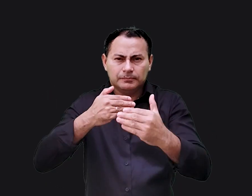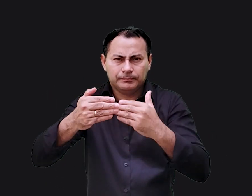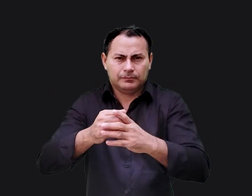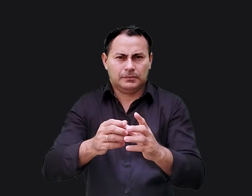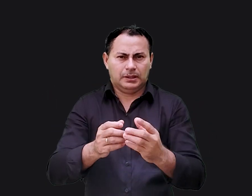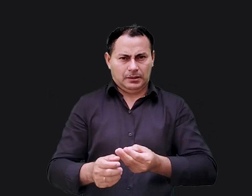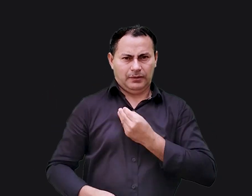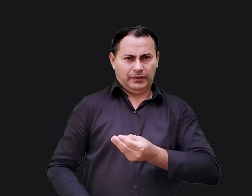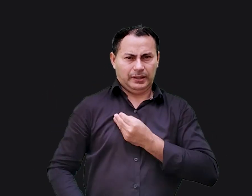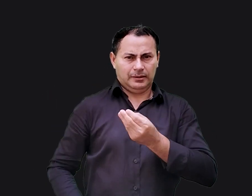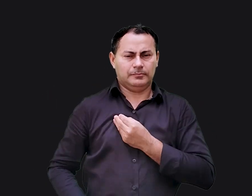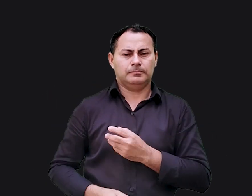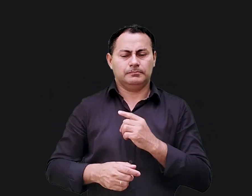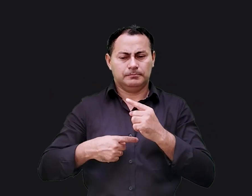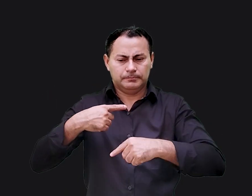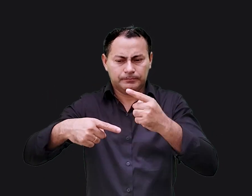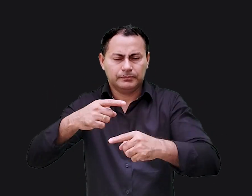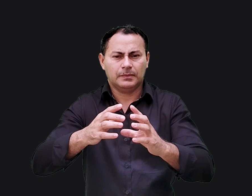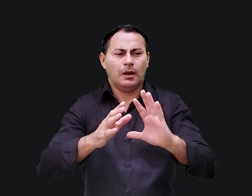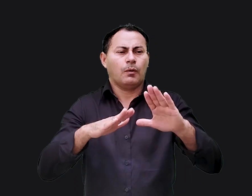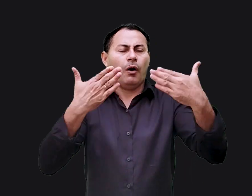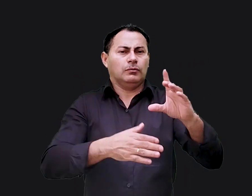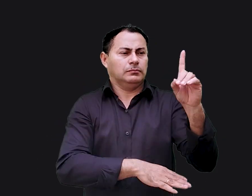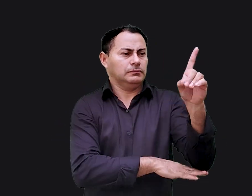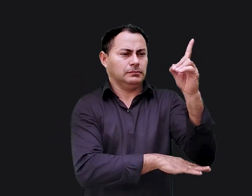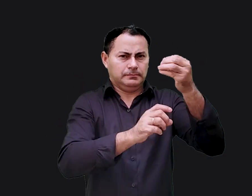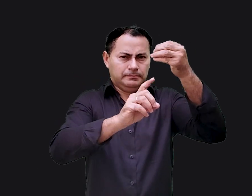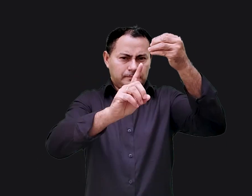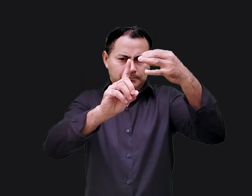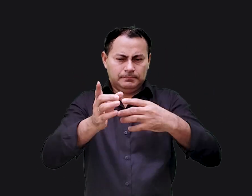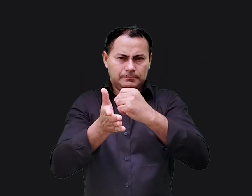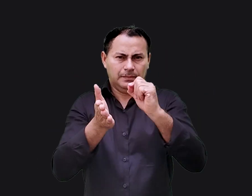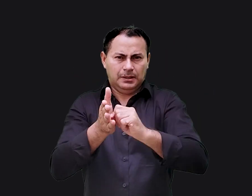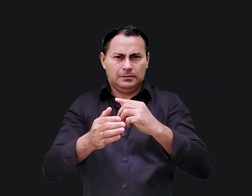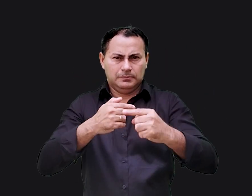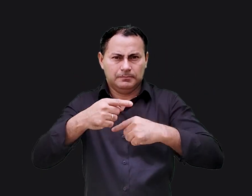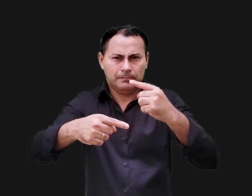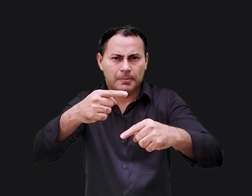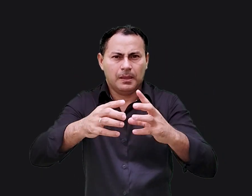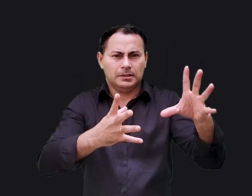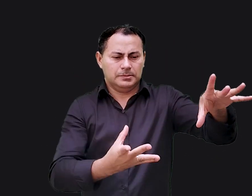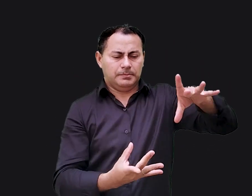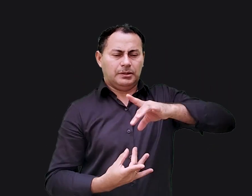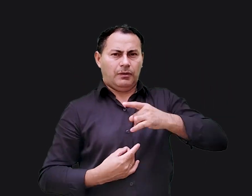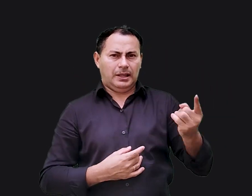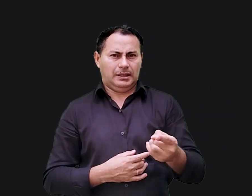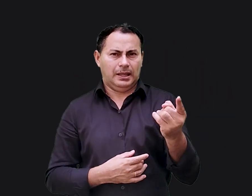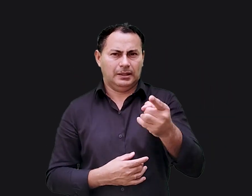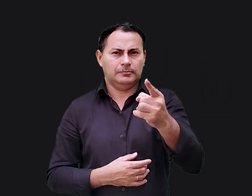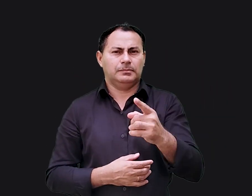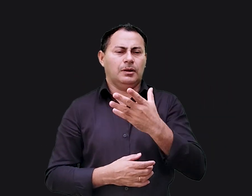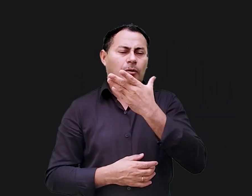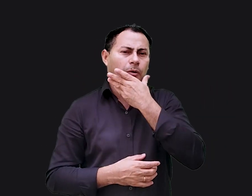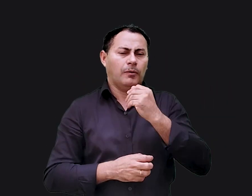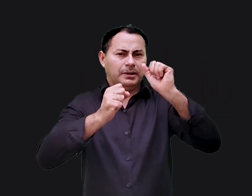à prosperidade nessa vida. A prosperidade da qual Davi escreveu pode ser a prosperidade espiritual eterna. Esse